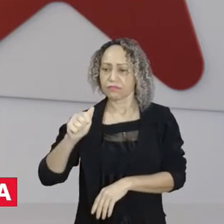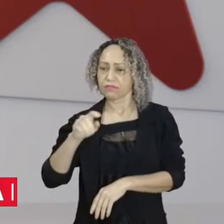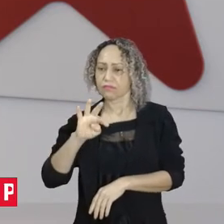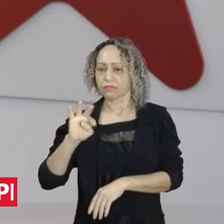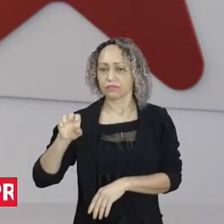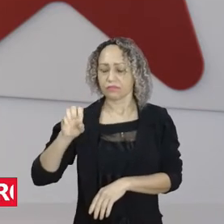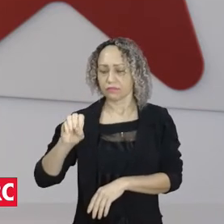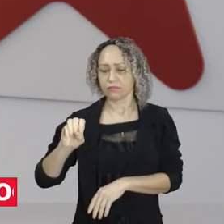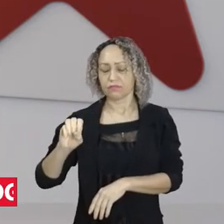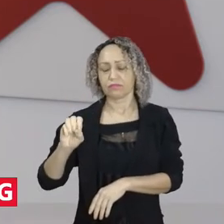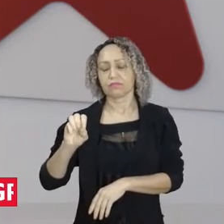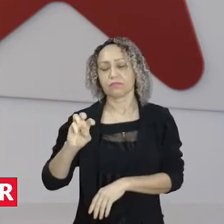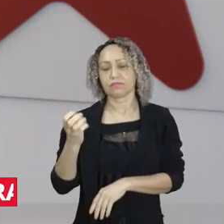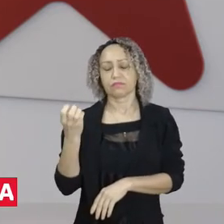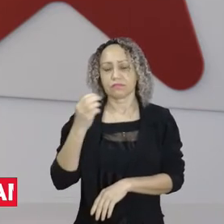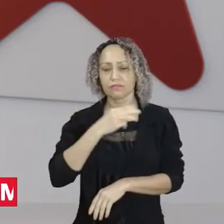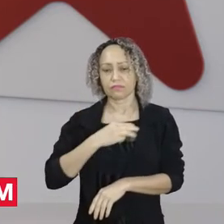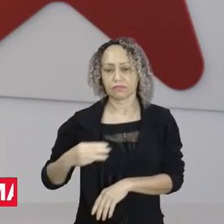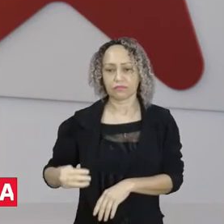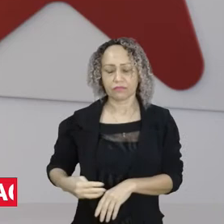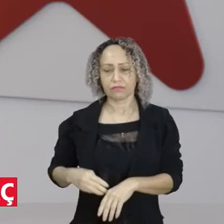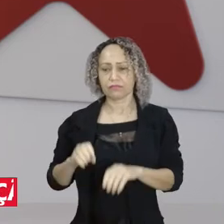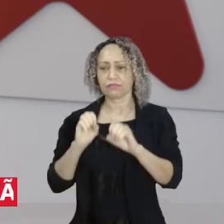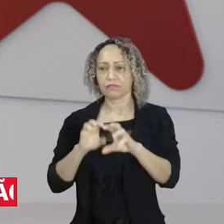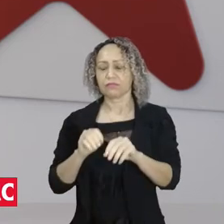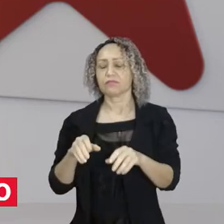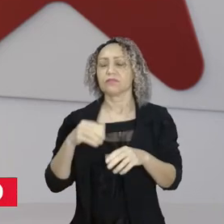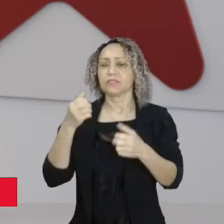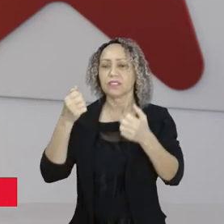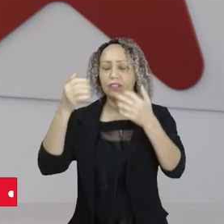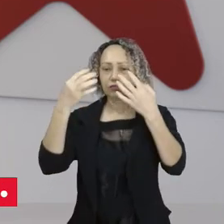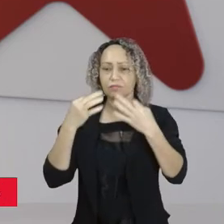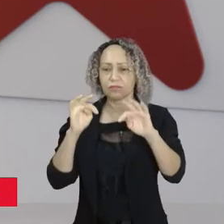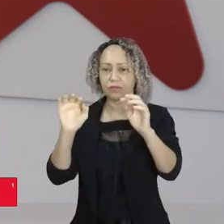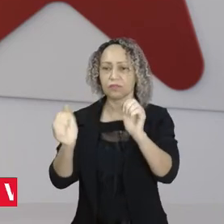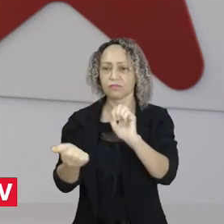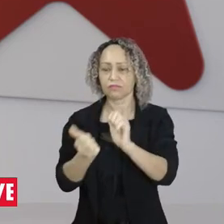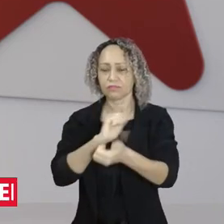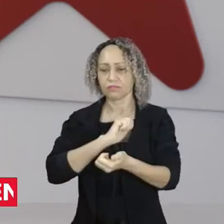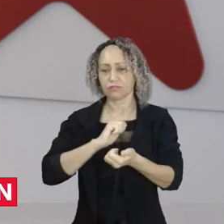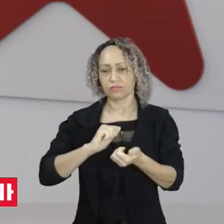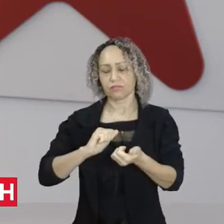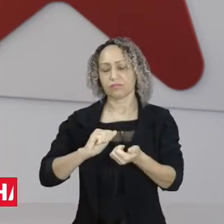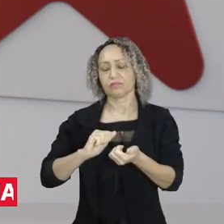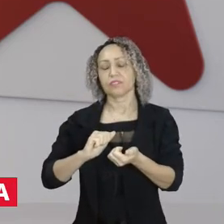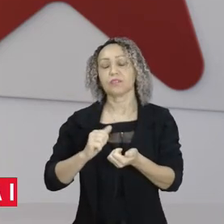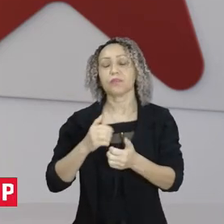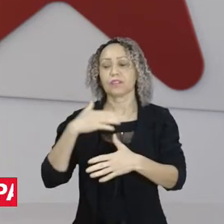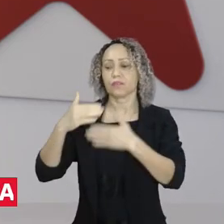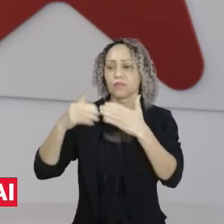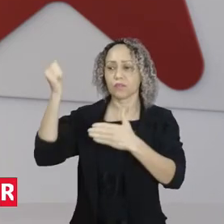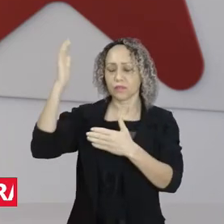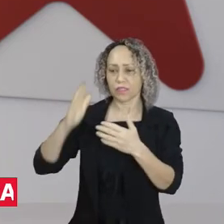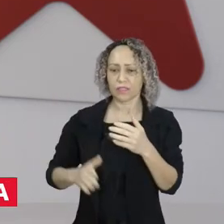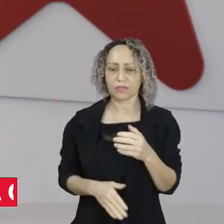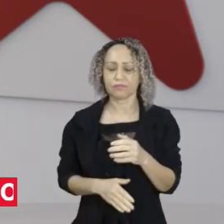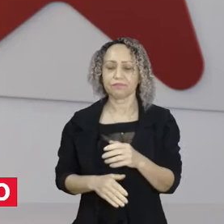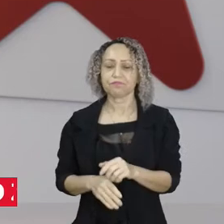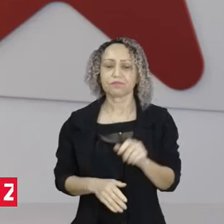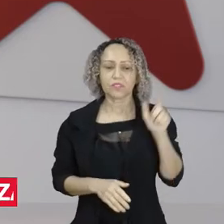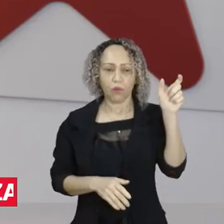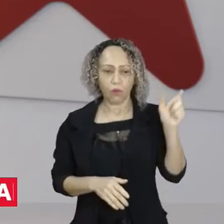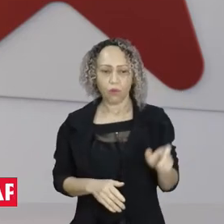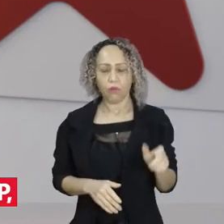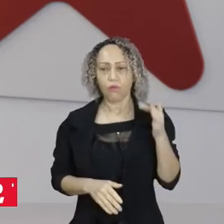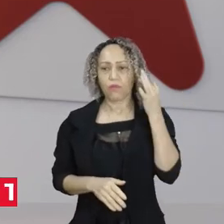dos cortes na educação, ciência e tecnologia para o desenvolvimento do Brasil. O Fernando Brasil conta como os